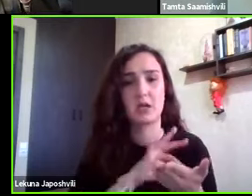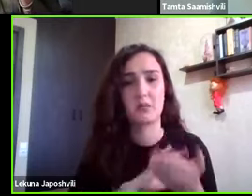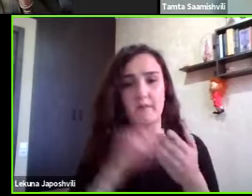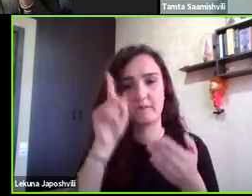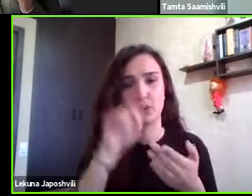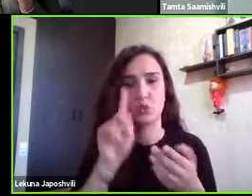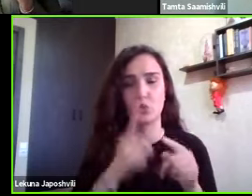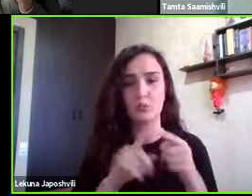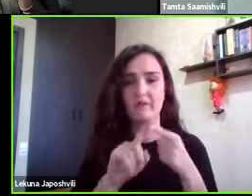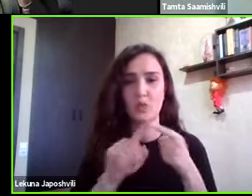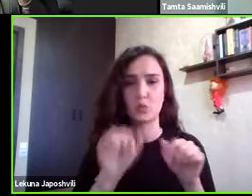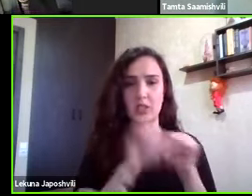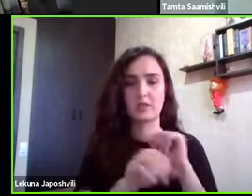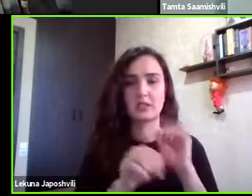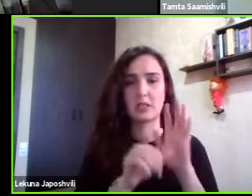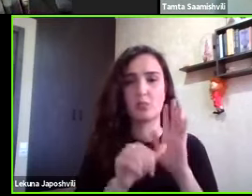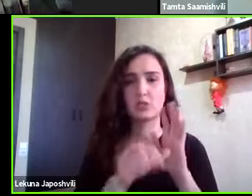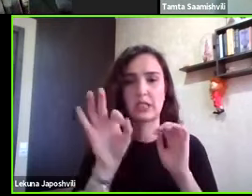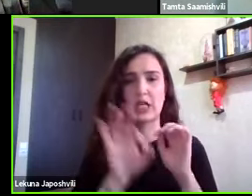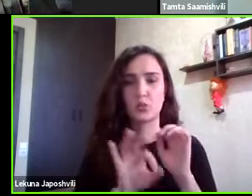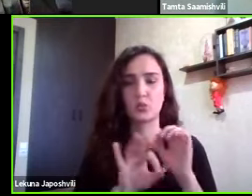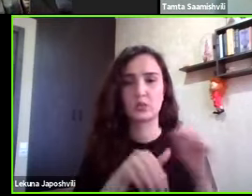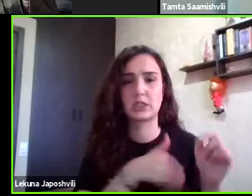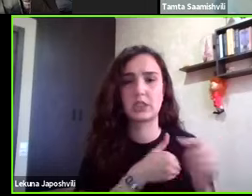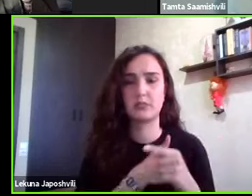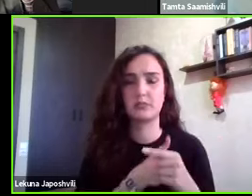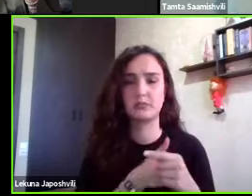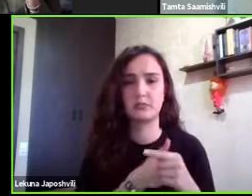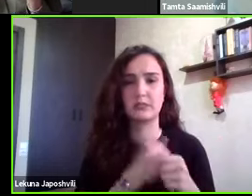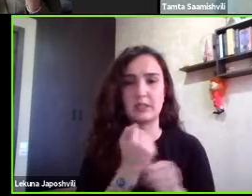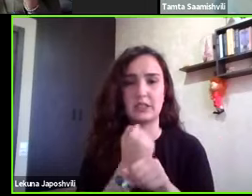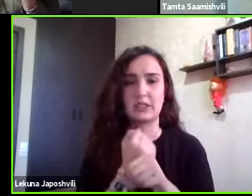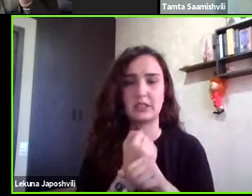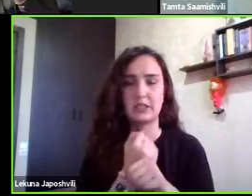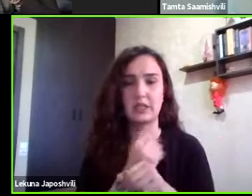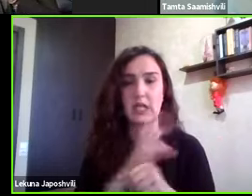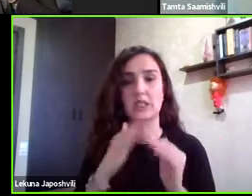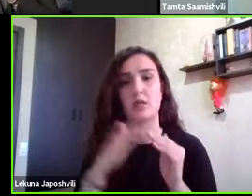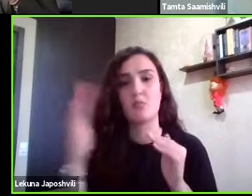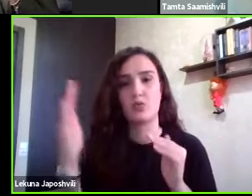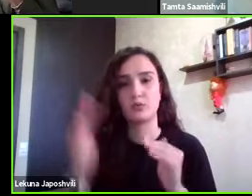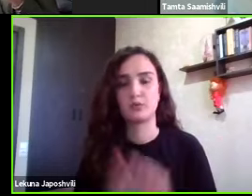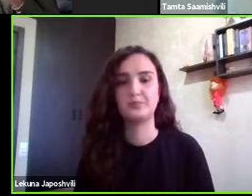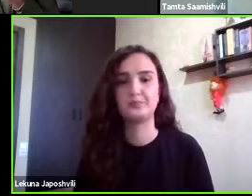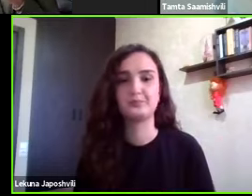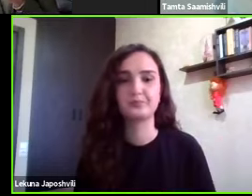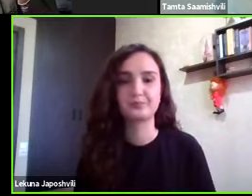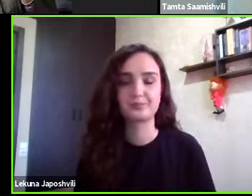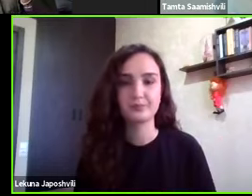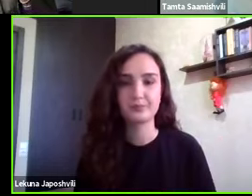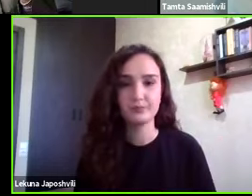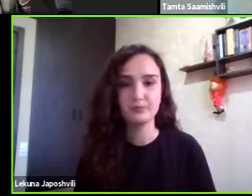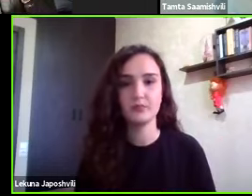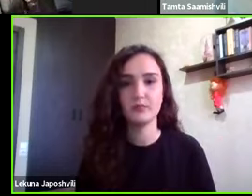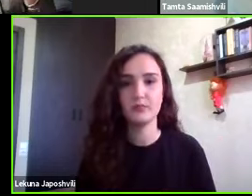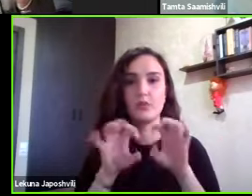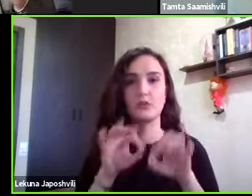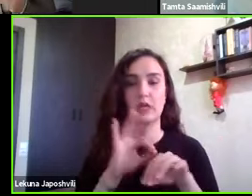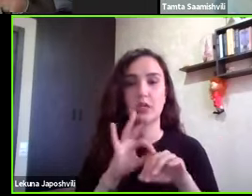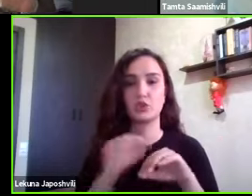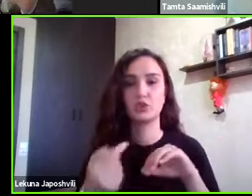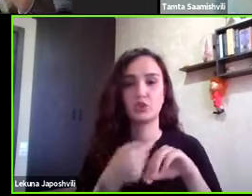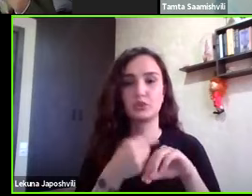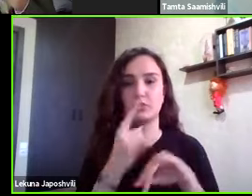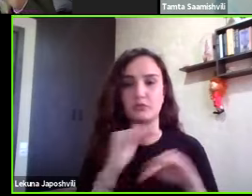ამ ვირუსს კლავს 60 გრადუსზე სპირტი ანზევთ, ხო? და ამ სპირტის შეწოვა ბავშვების კანში